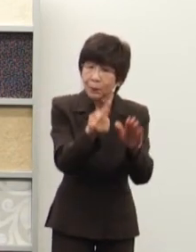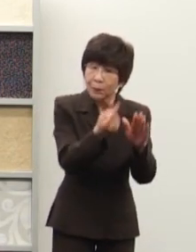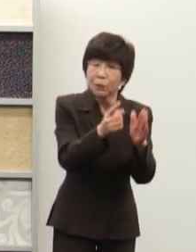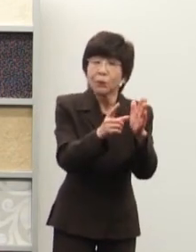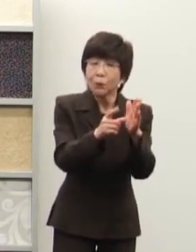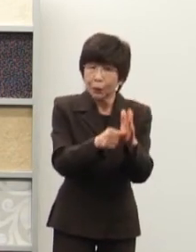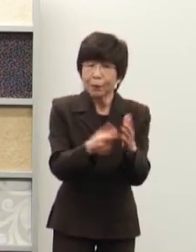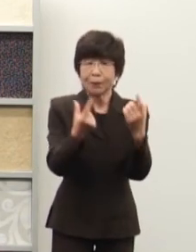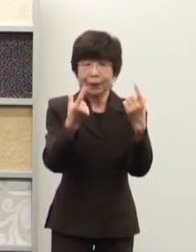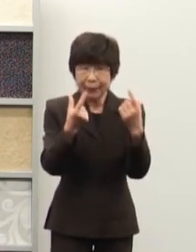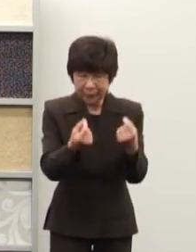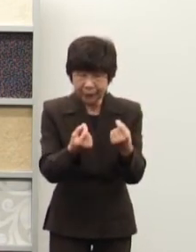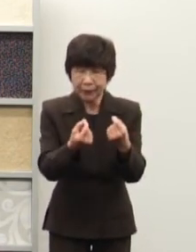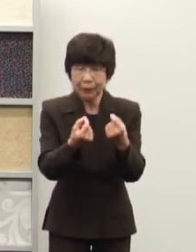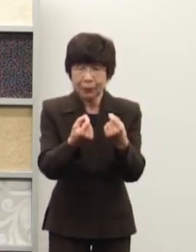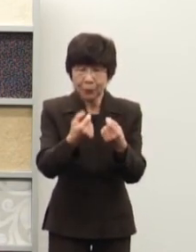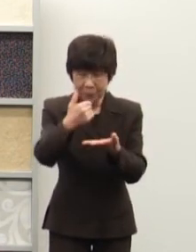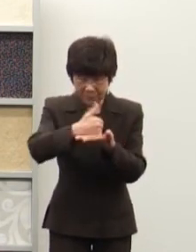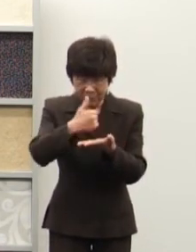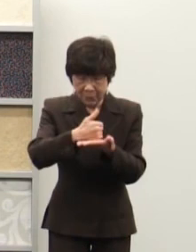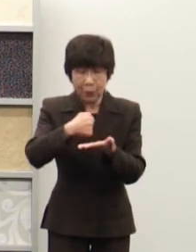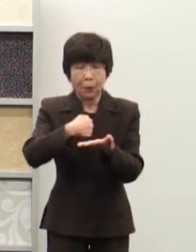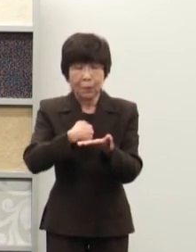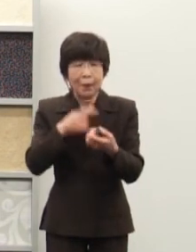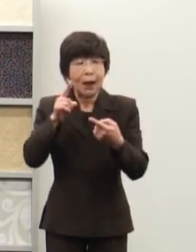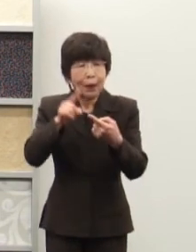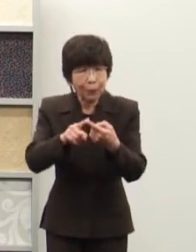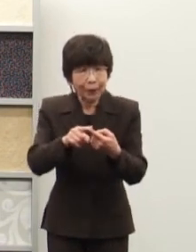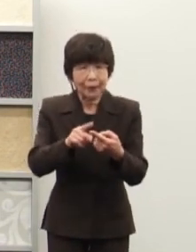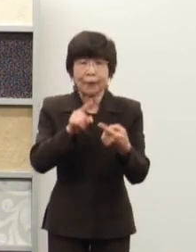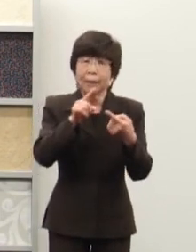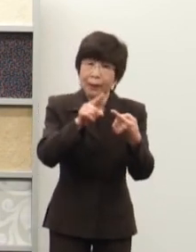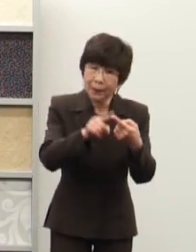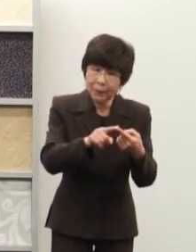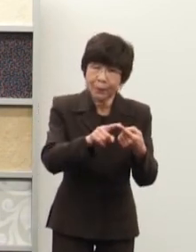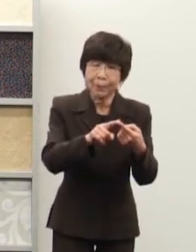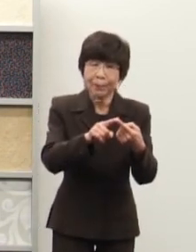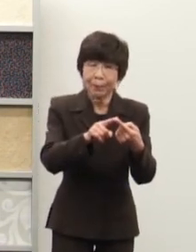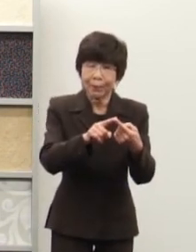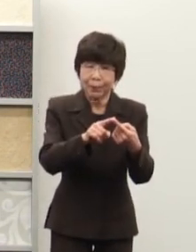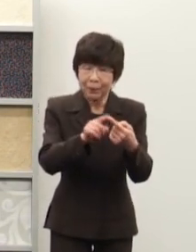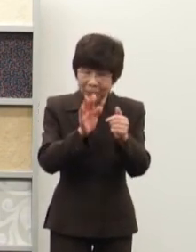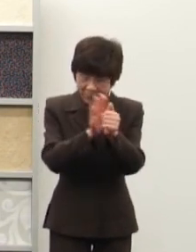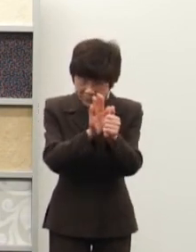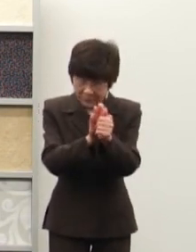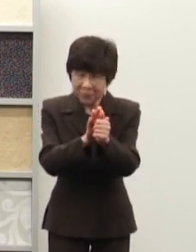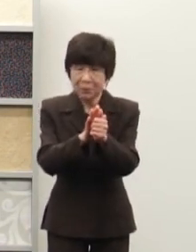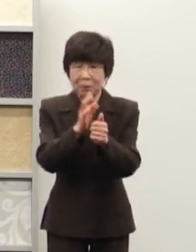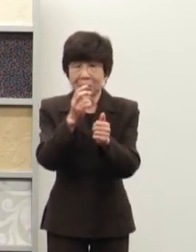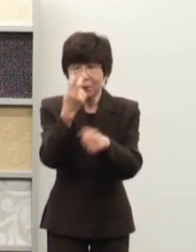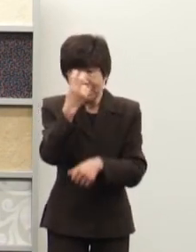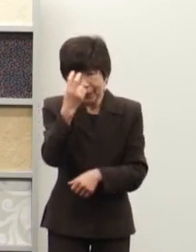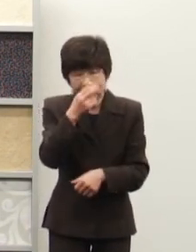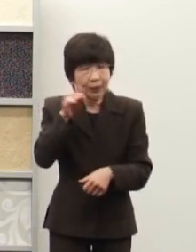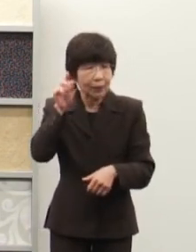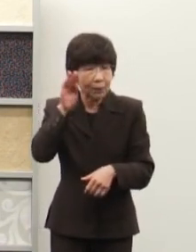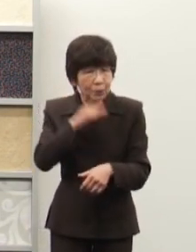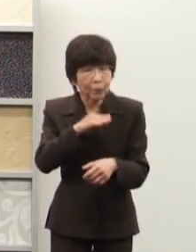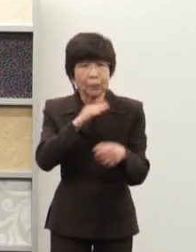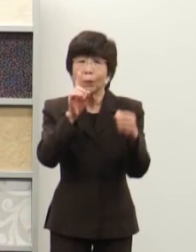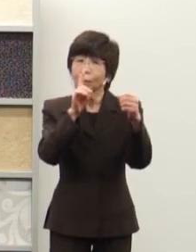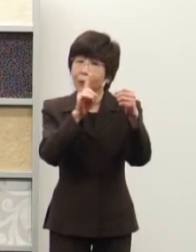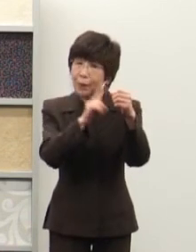ですね、受け止めて、なるべくそういうそのいろんな方のご知恵をですね、よりスムーズな、検査、の実行に向け